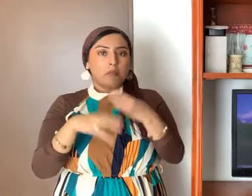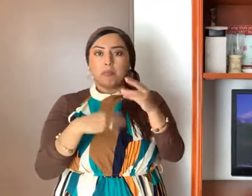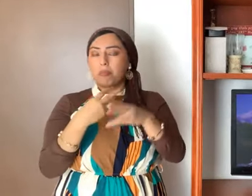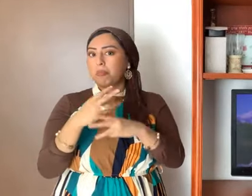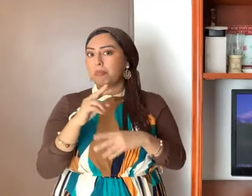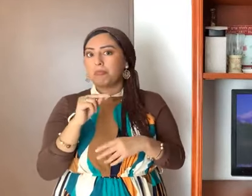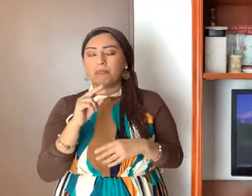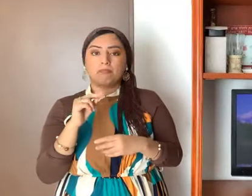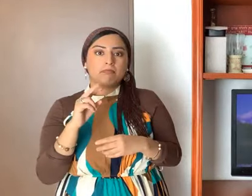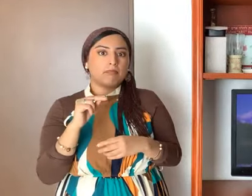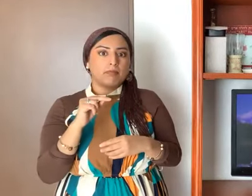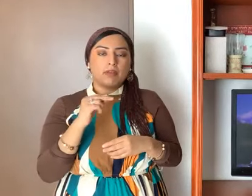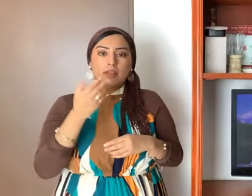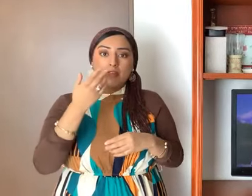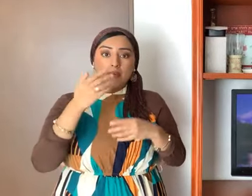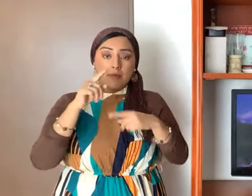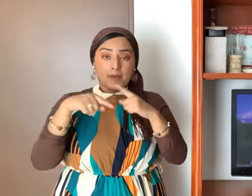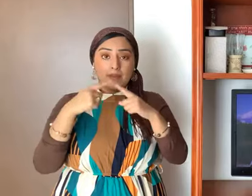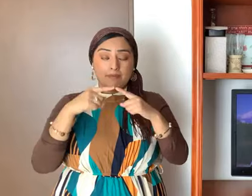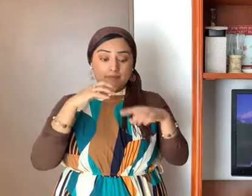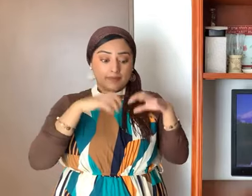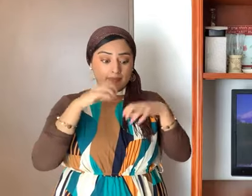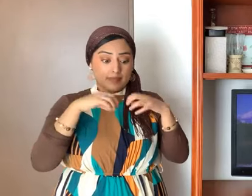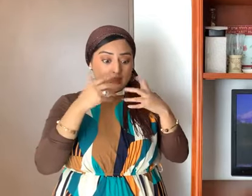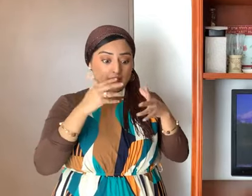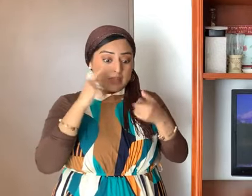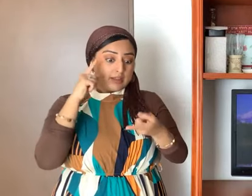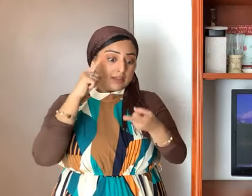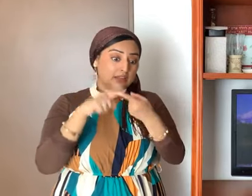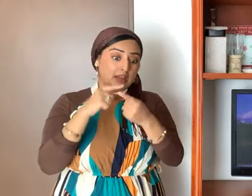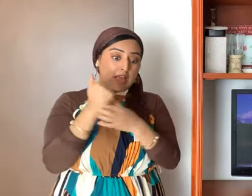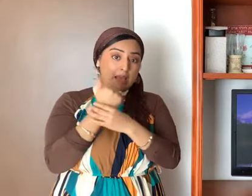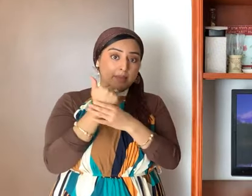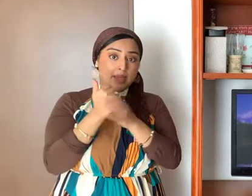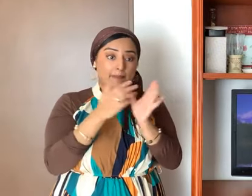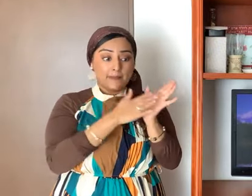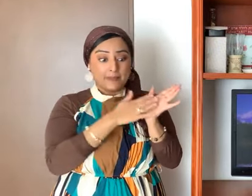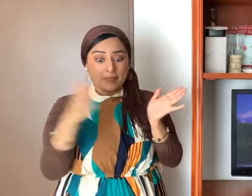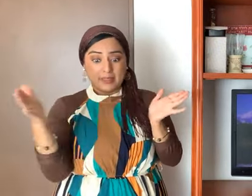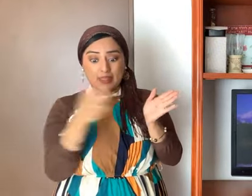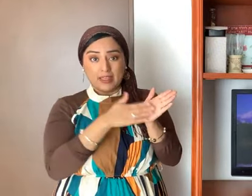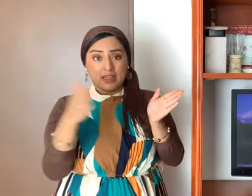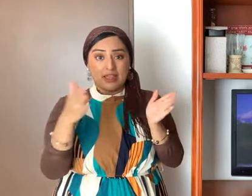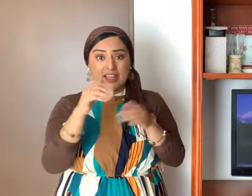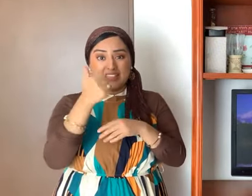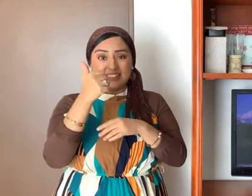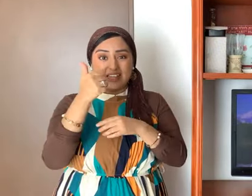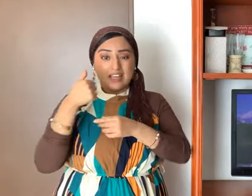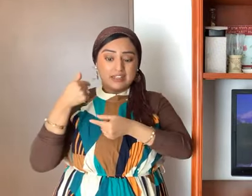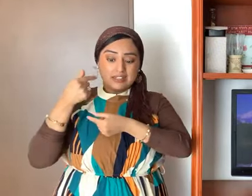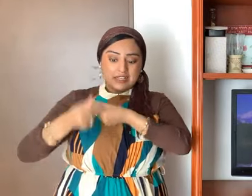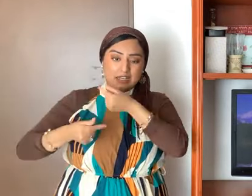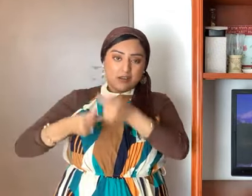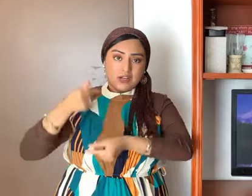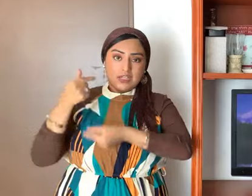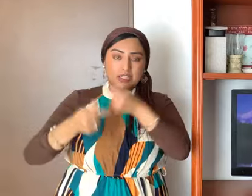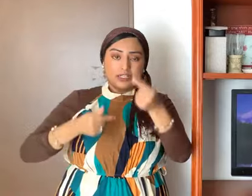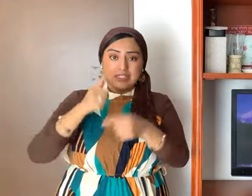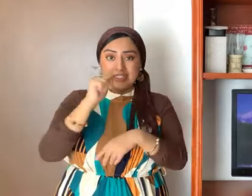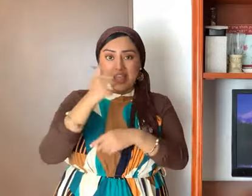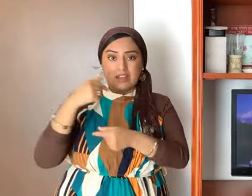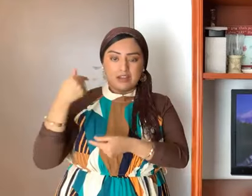así. Desde el diluvio hasta Abraham pasaron 10 generaciones.